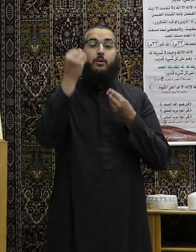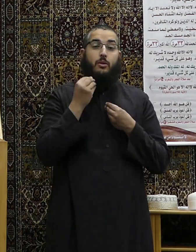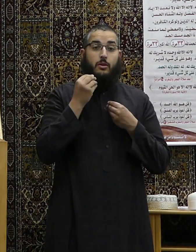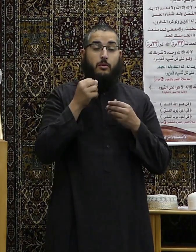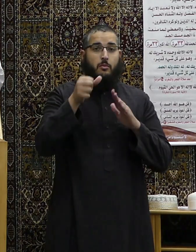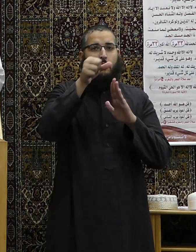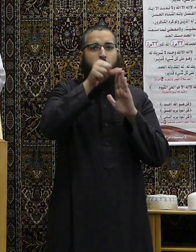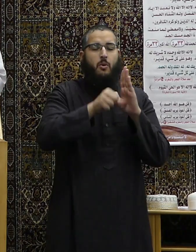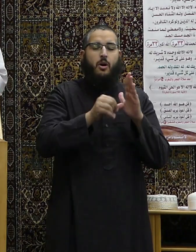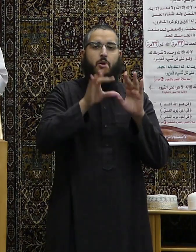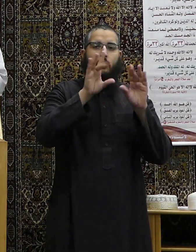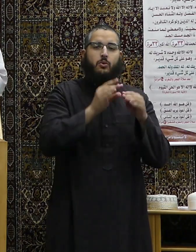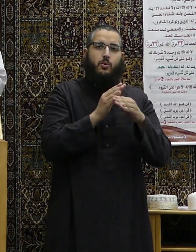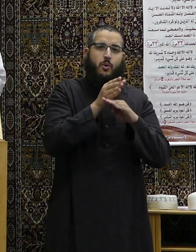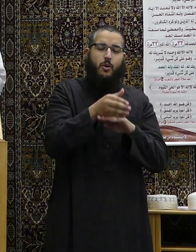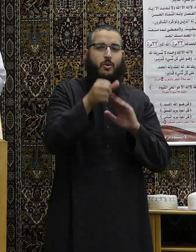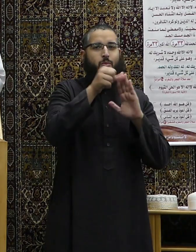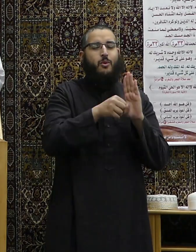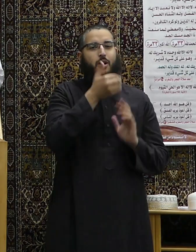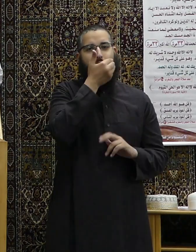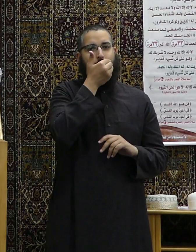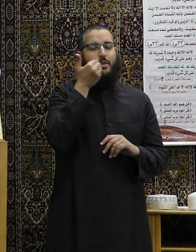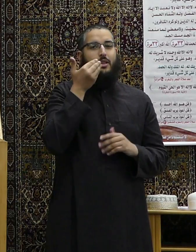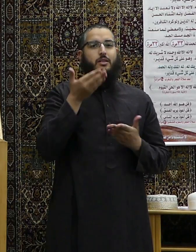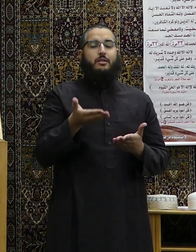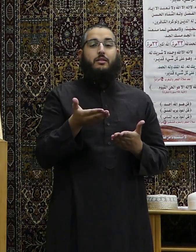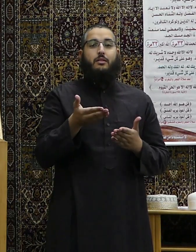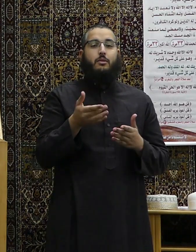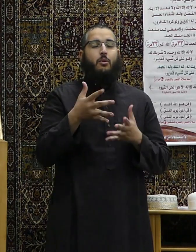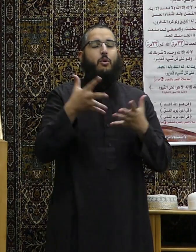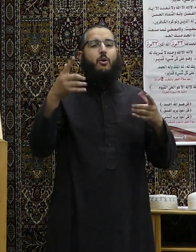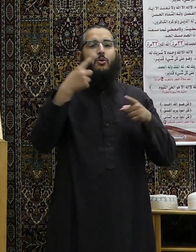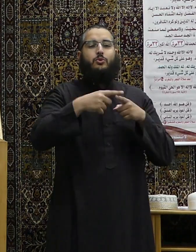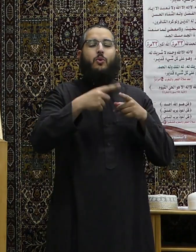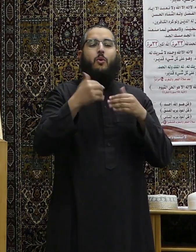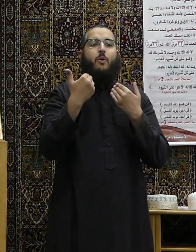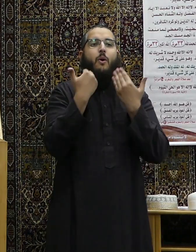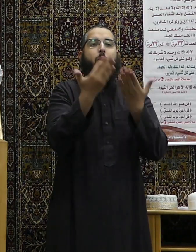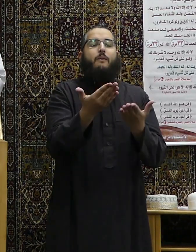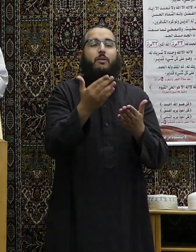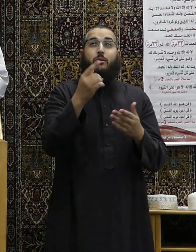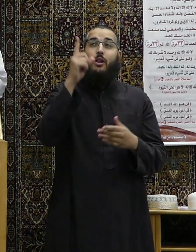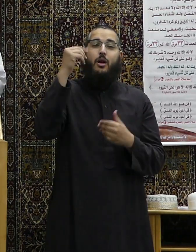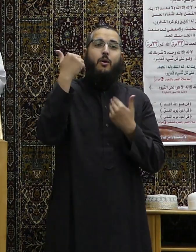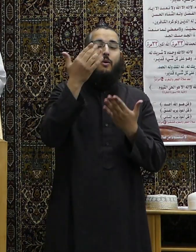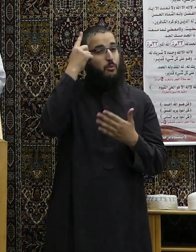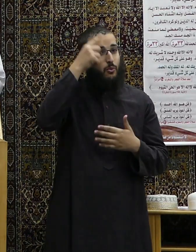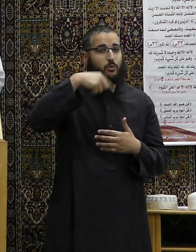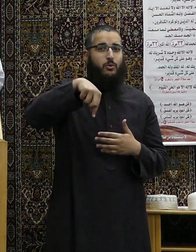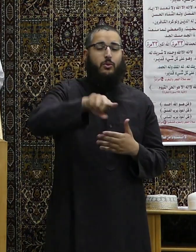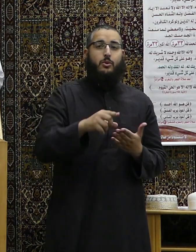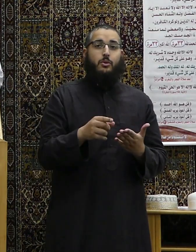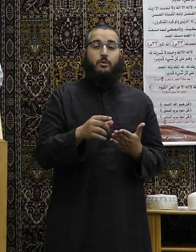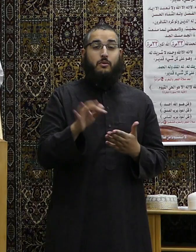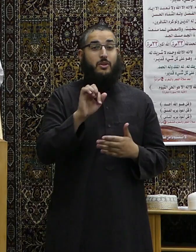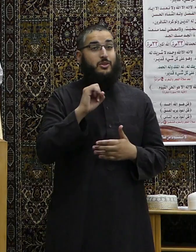pendant ce mois béni qui est le mois de Ramadan, et il s'agit d'un grand cadeau qu'Allah subhanahu wa ta'ala nous a accordé. Mon frère ainsi que